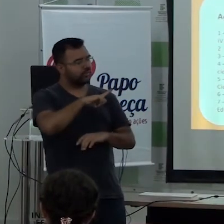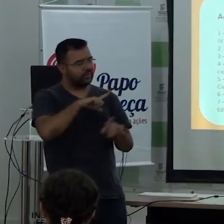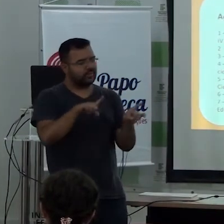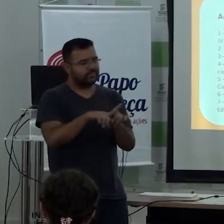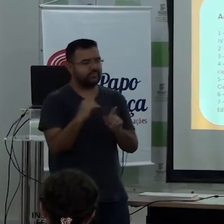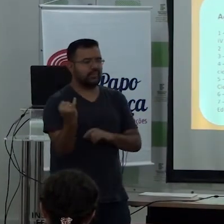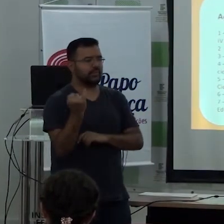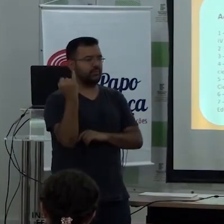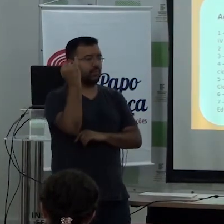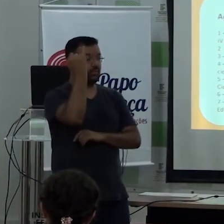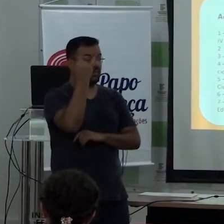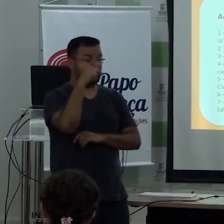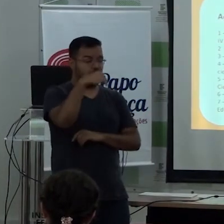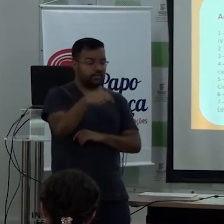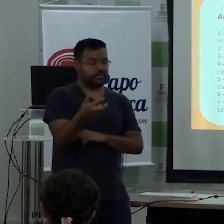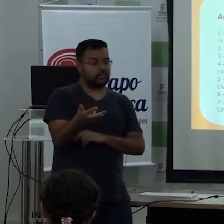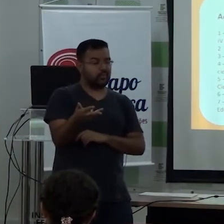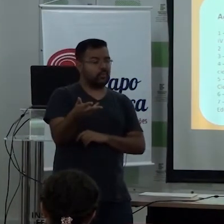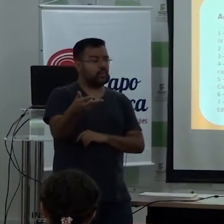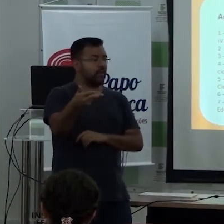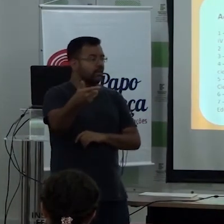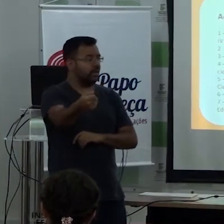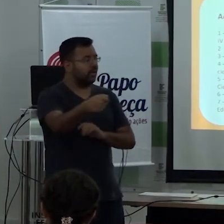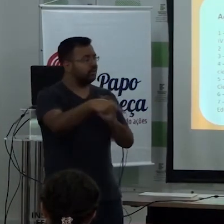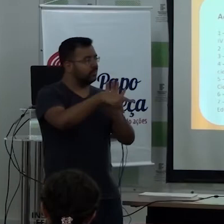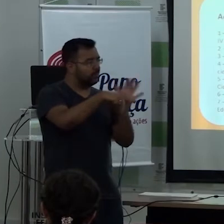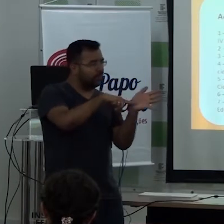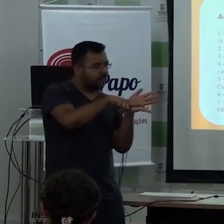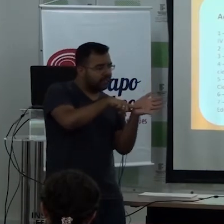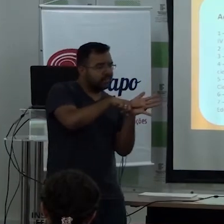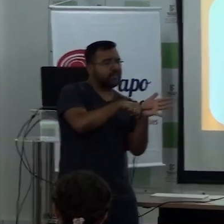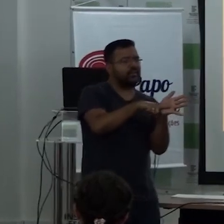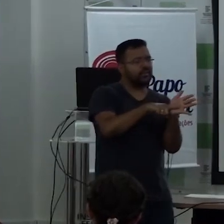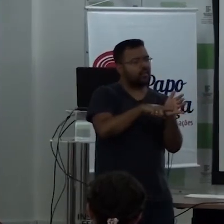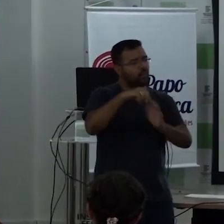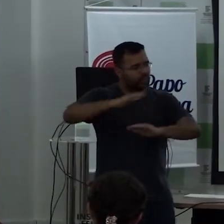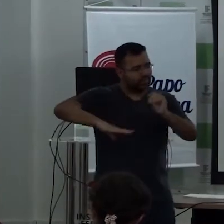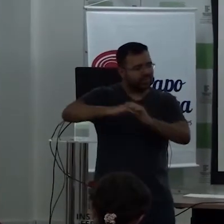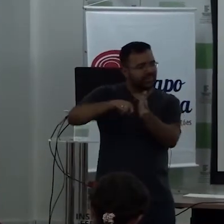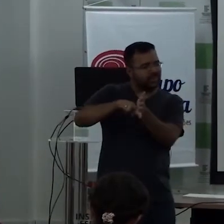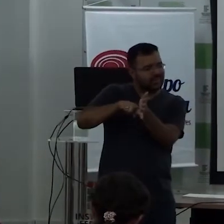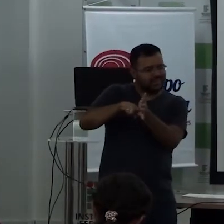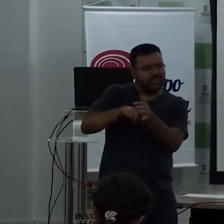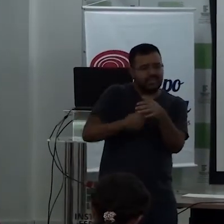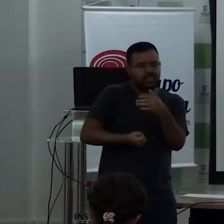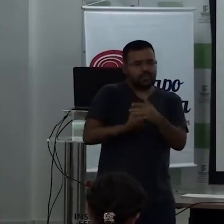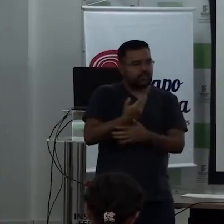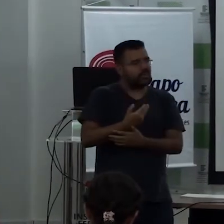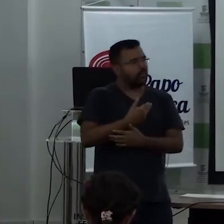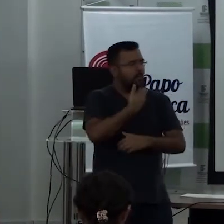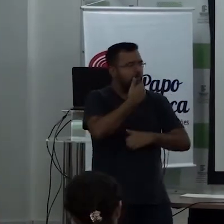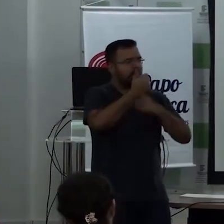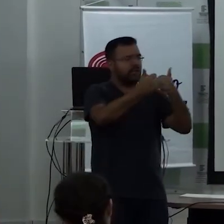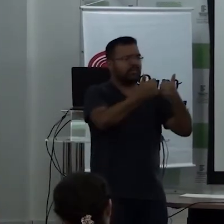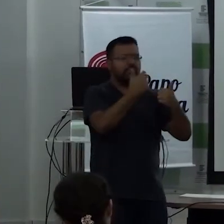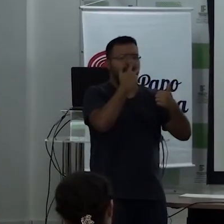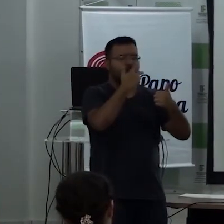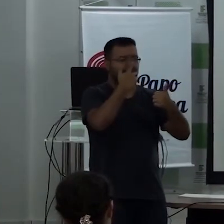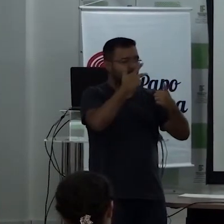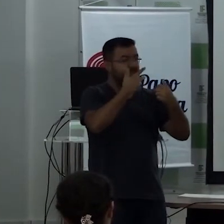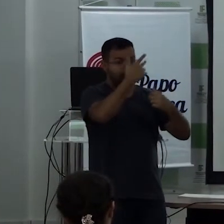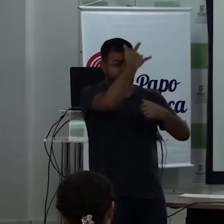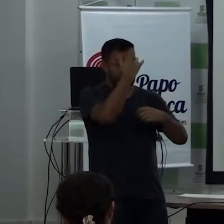isso. A qualidade, né, da pesquisa dos nossos pesquisadores, das produções, isso contribui para a